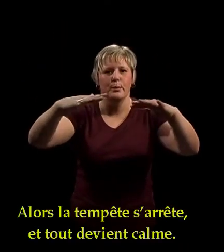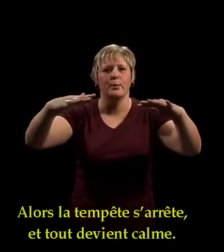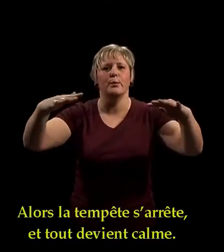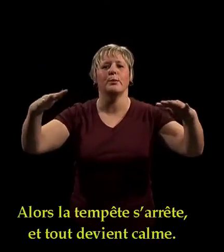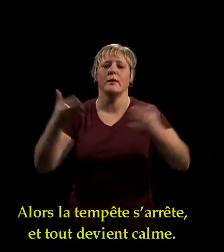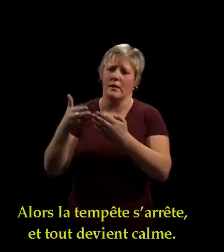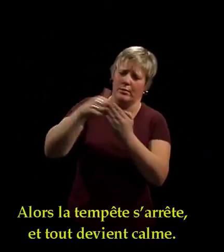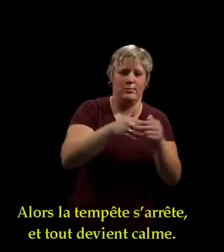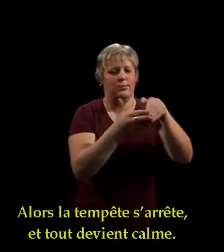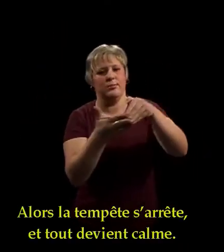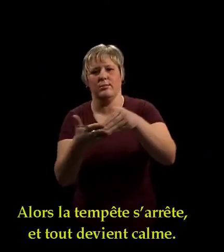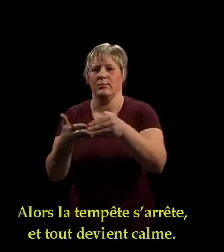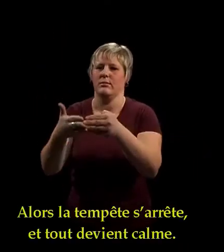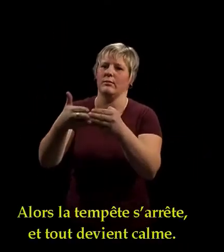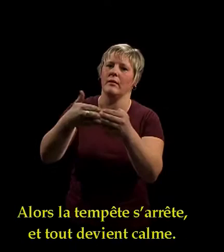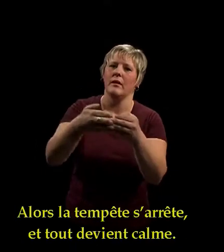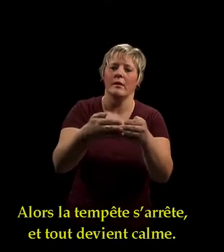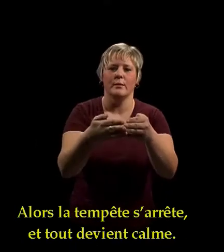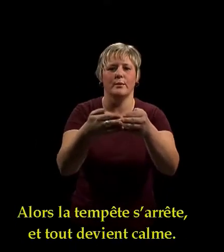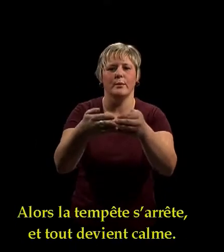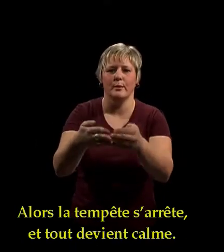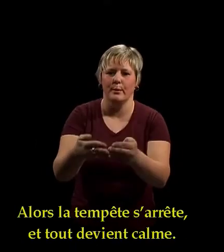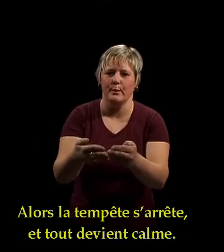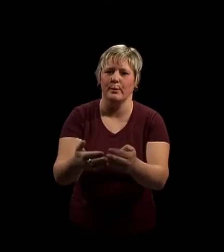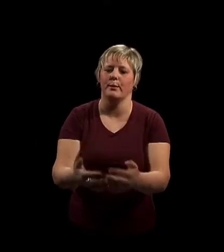Alors la tempête s'arrête et tout devient calme.